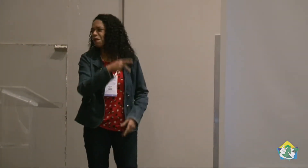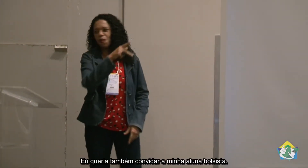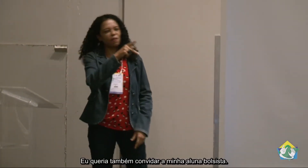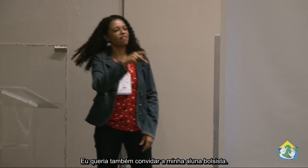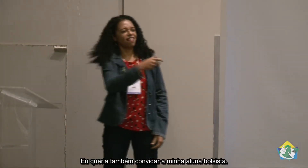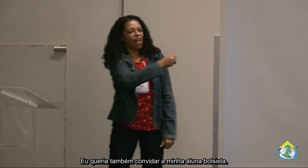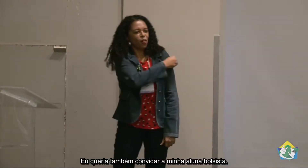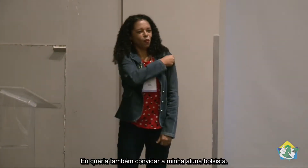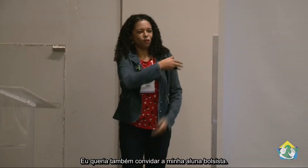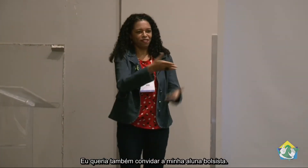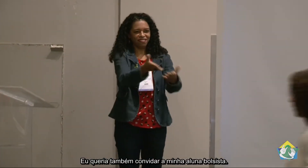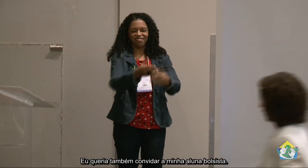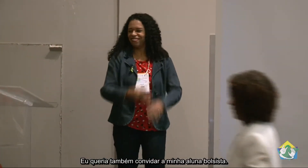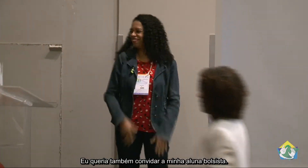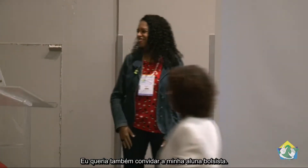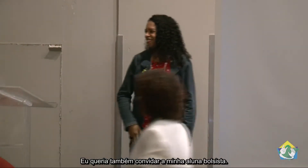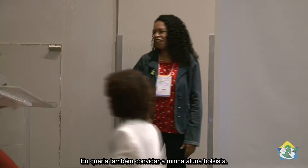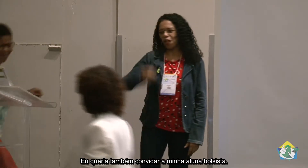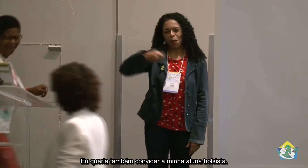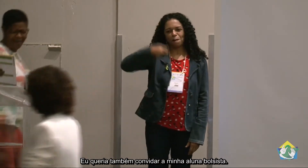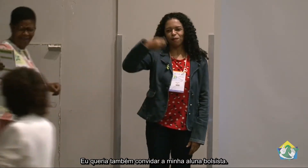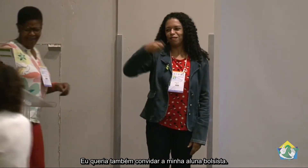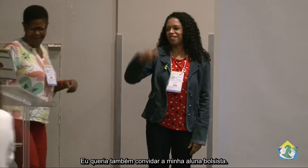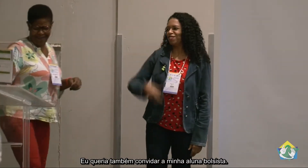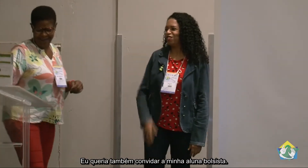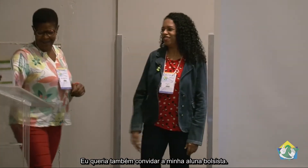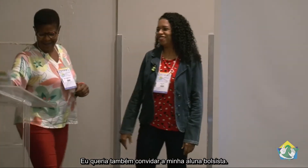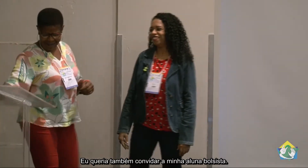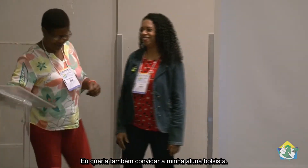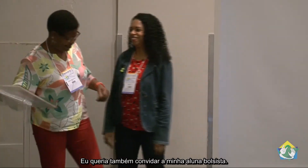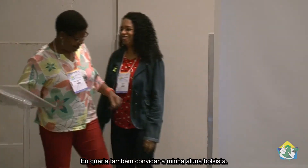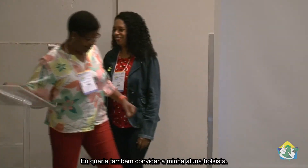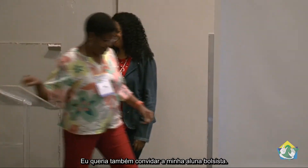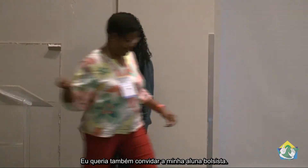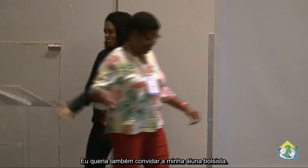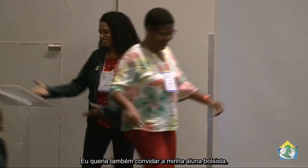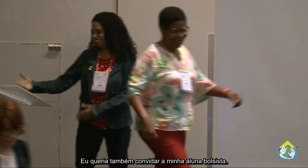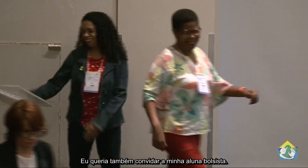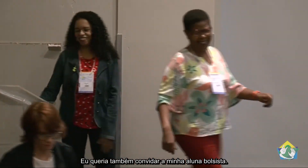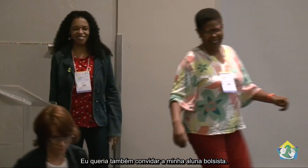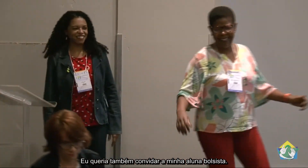Eu queria também convidar minha aluna, minha aluna bolsista.